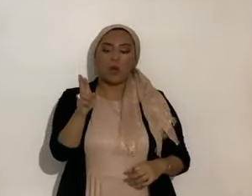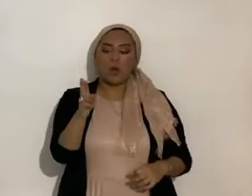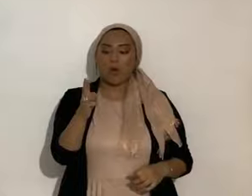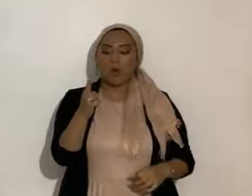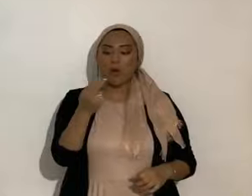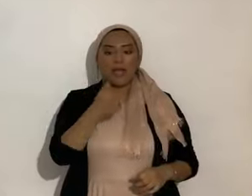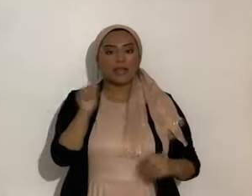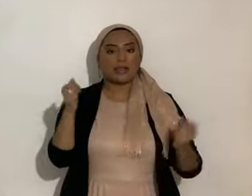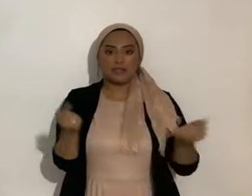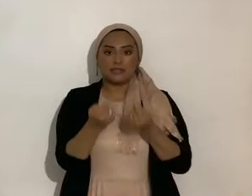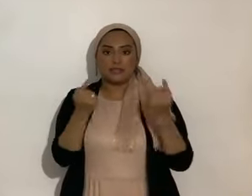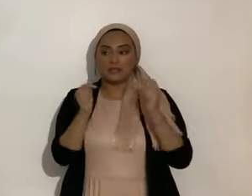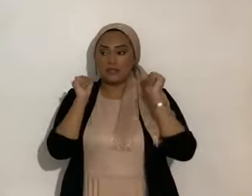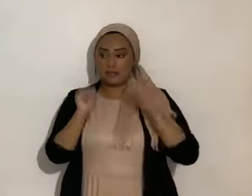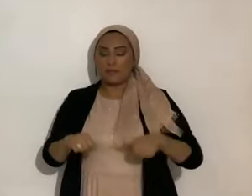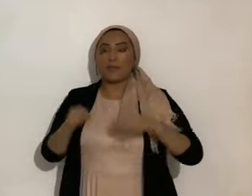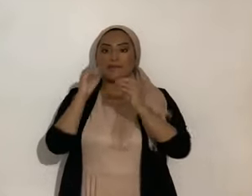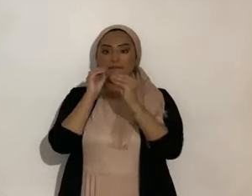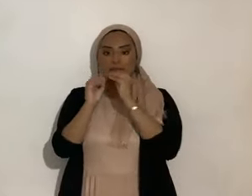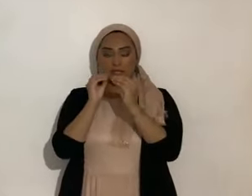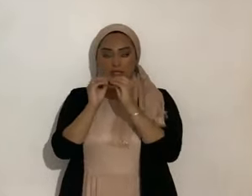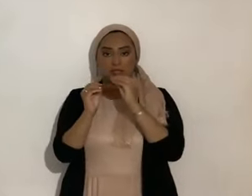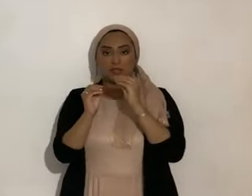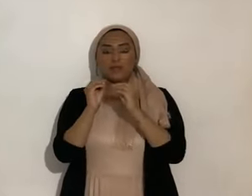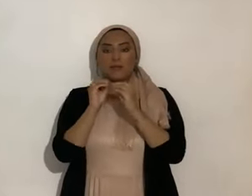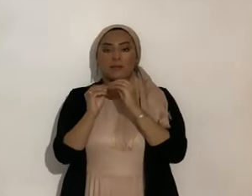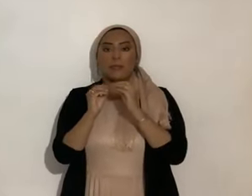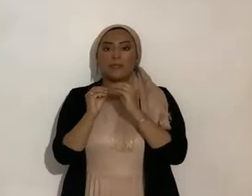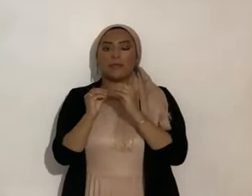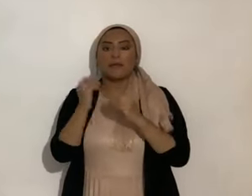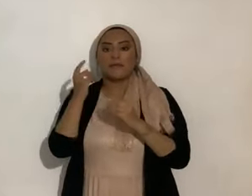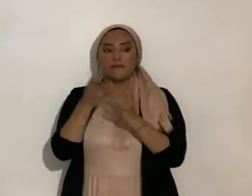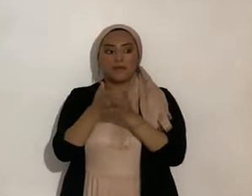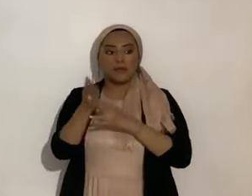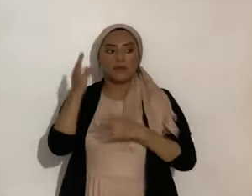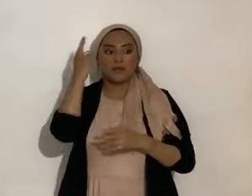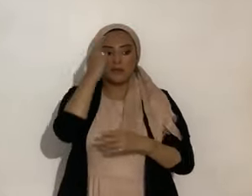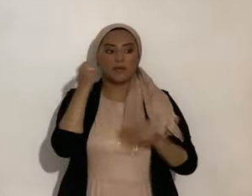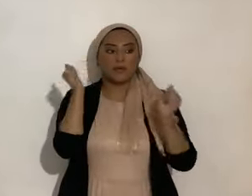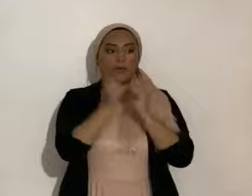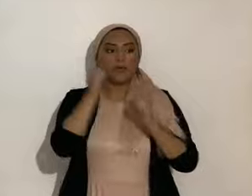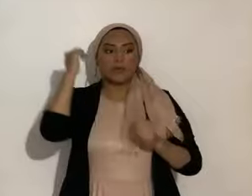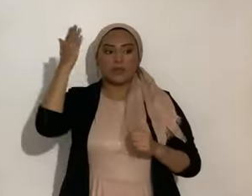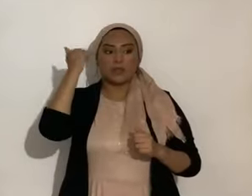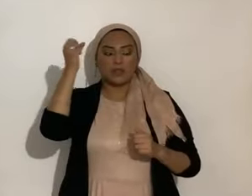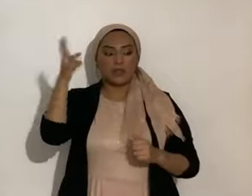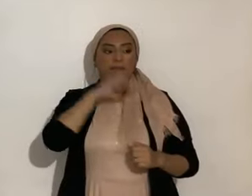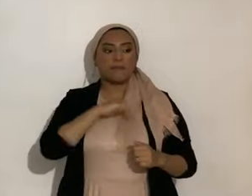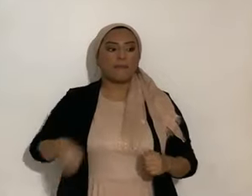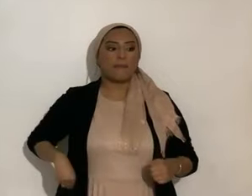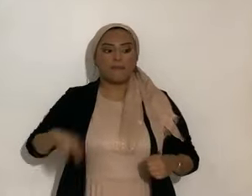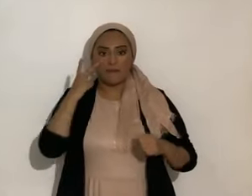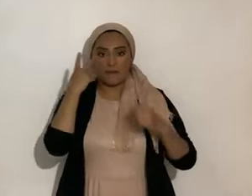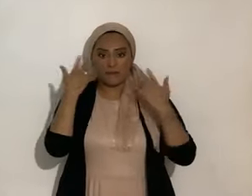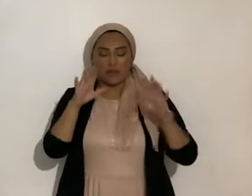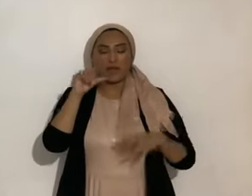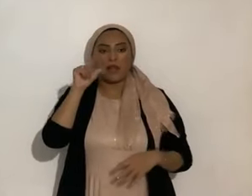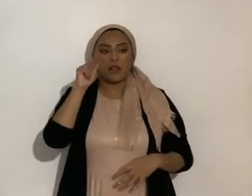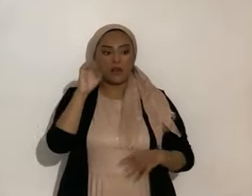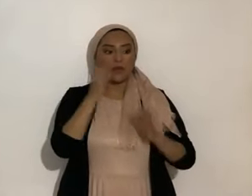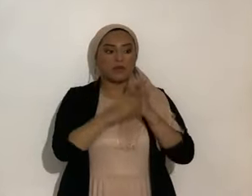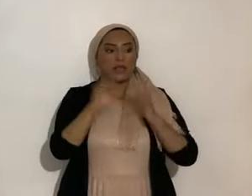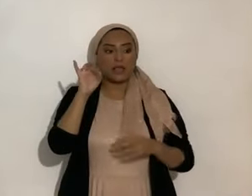cualquier pecado puede ser corregido por la razón en Yahshua HaMashiach. Lo vimos en Lucas 8, en la cita que leímos